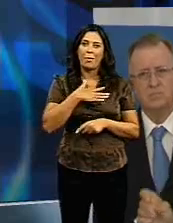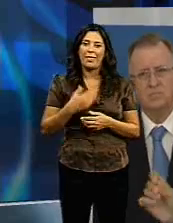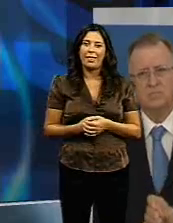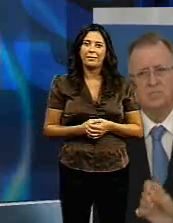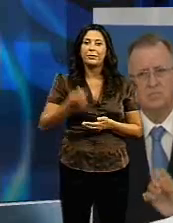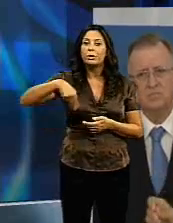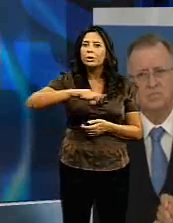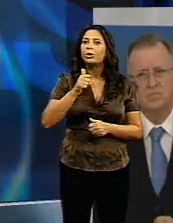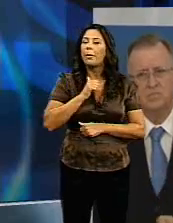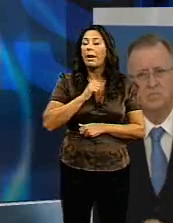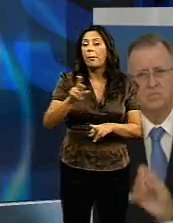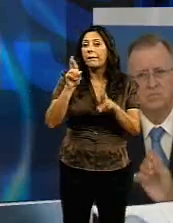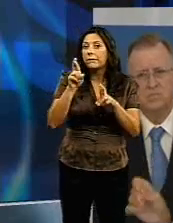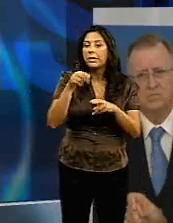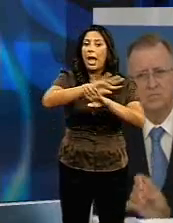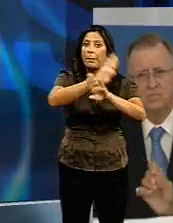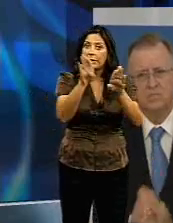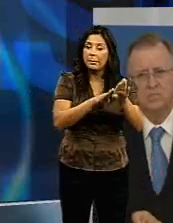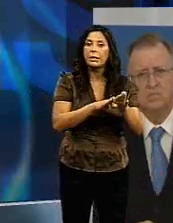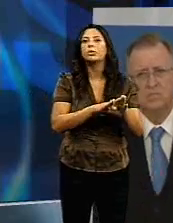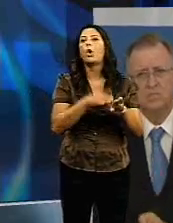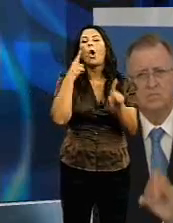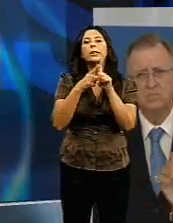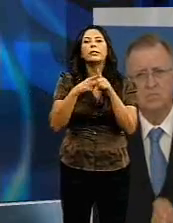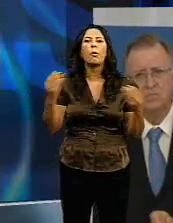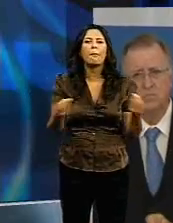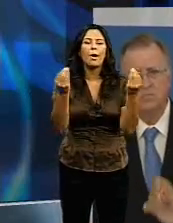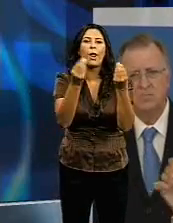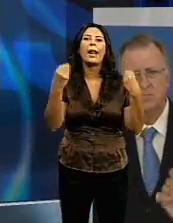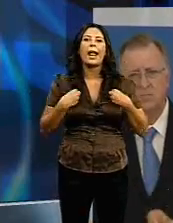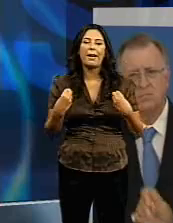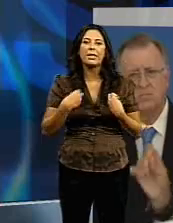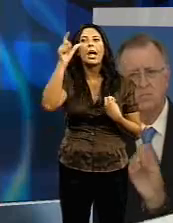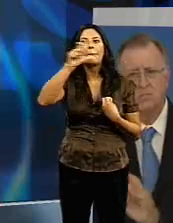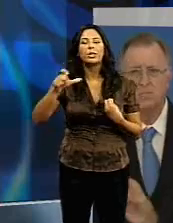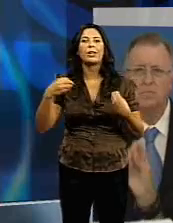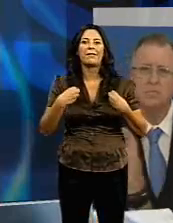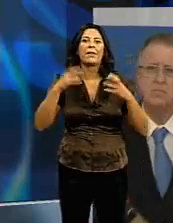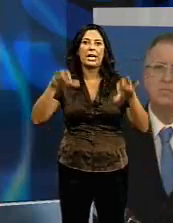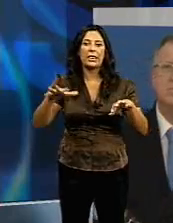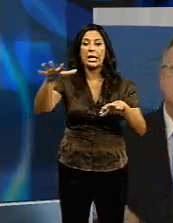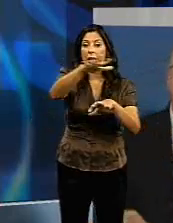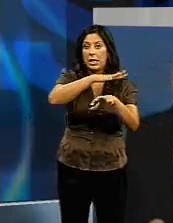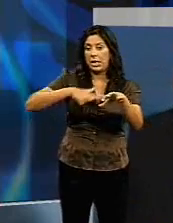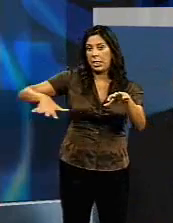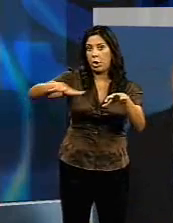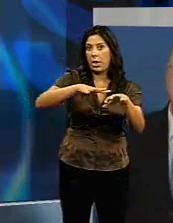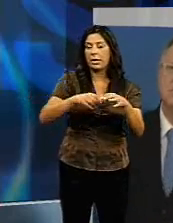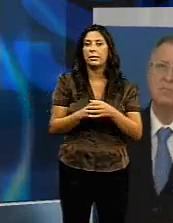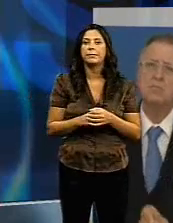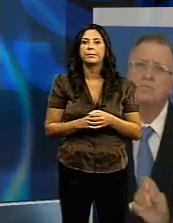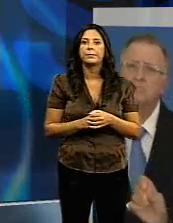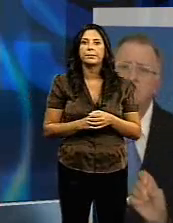Nosotros esperamos que estos aparcamientos sirvan para mejorar la vida de los gaditanos que viven en el entorno de esta